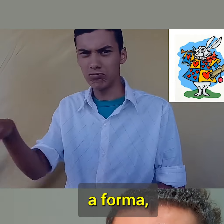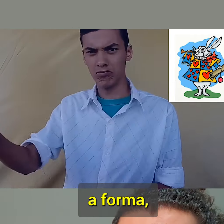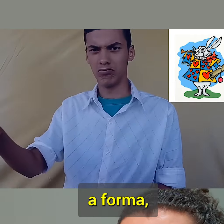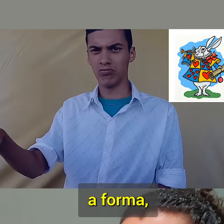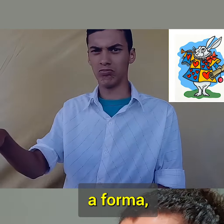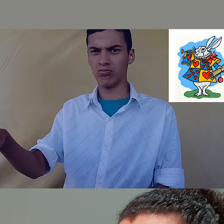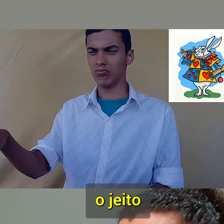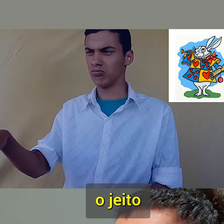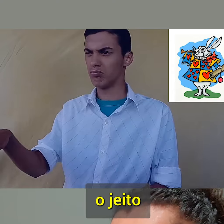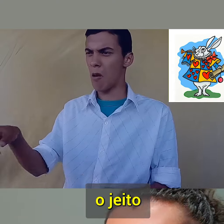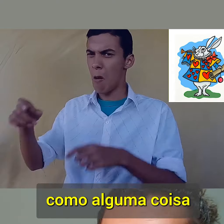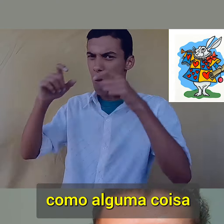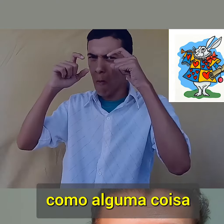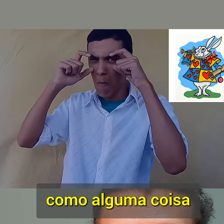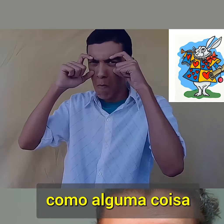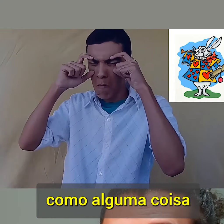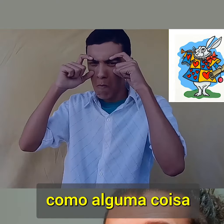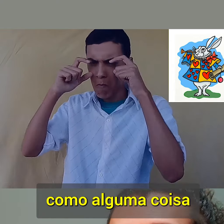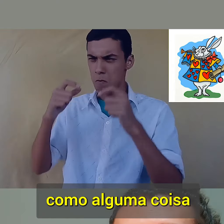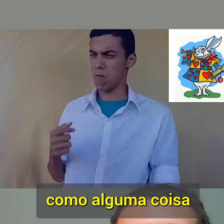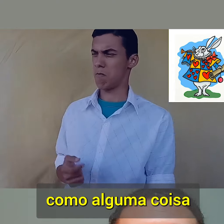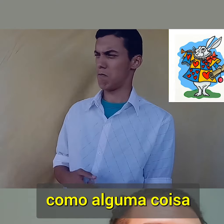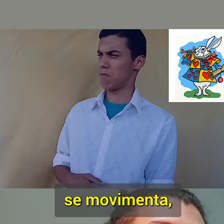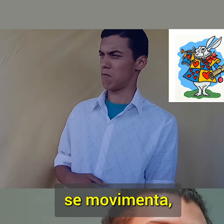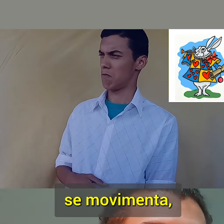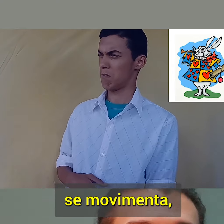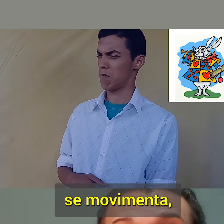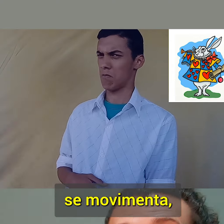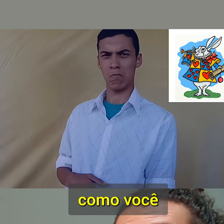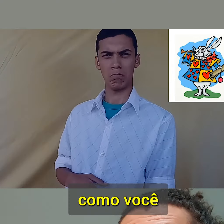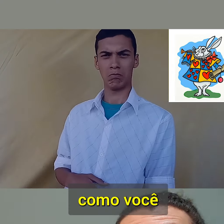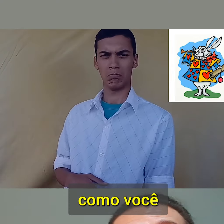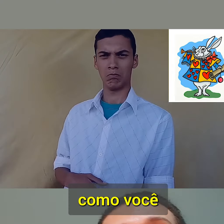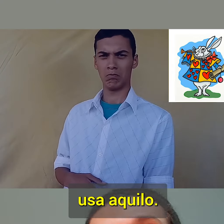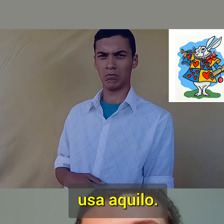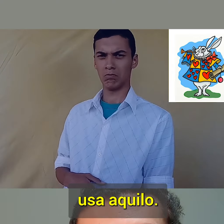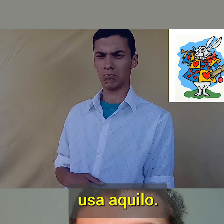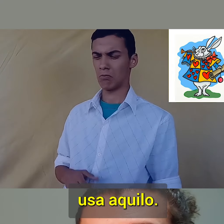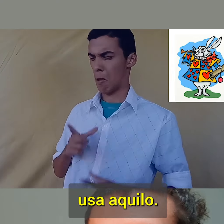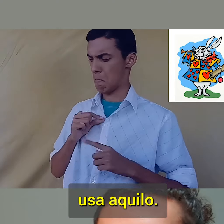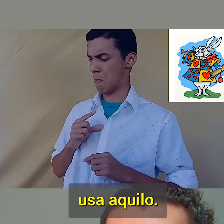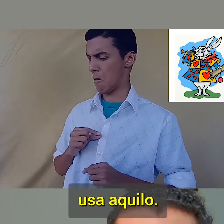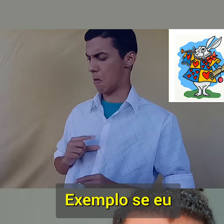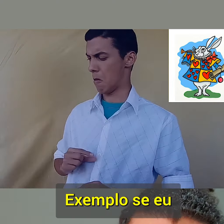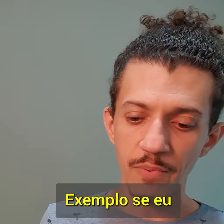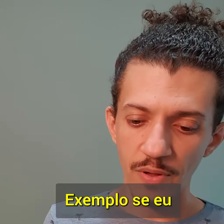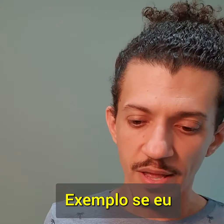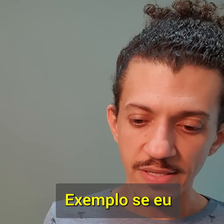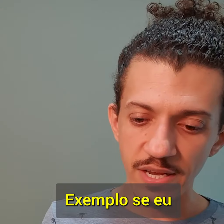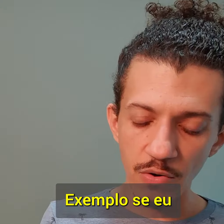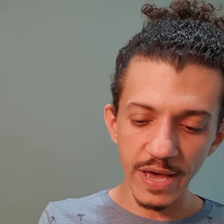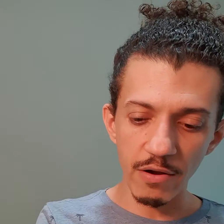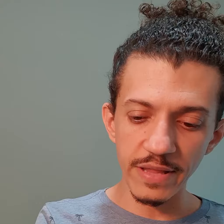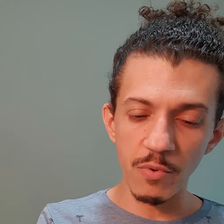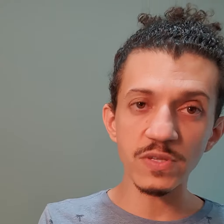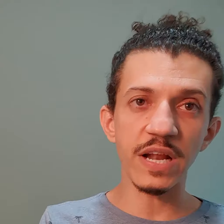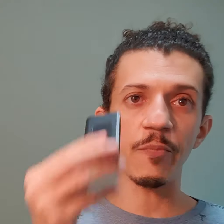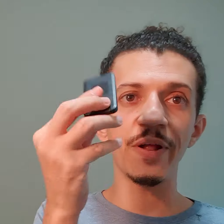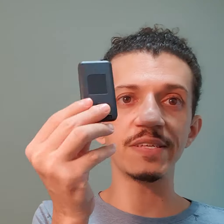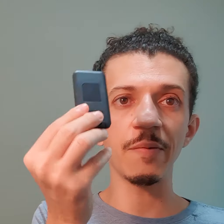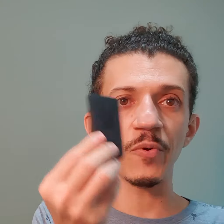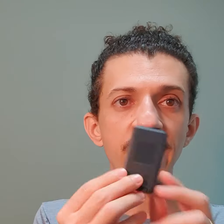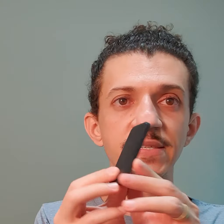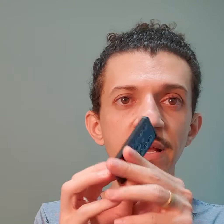forma, o jeito como alguma coisa se movimenta, como você usa aquilo. Exemplo, se eu quero